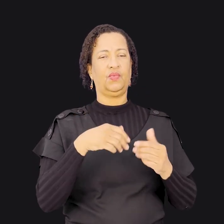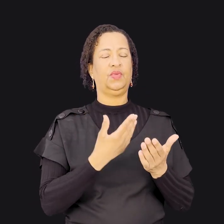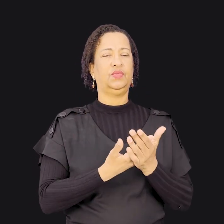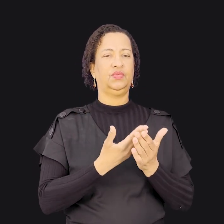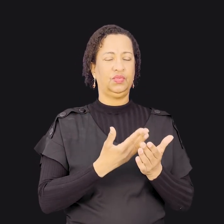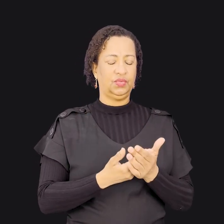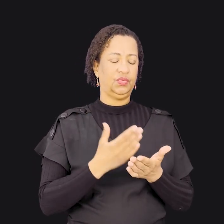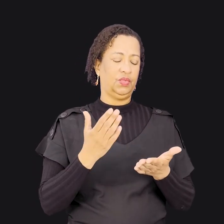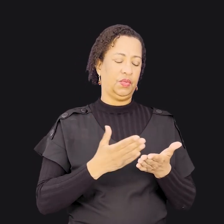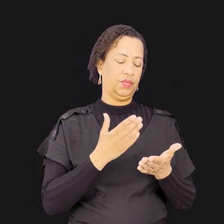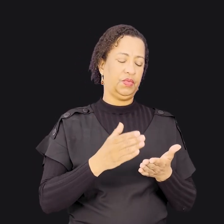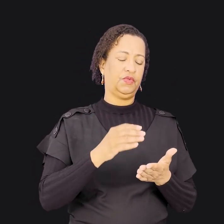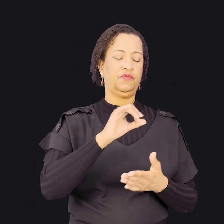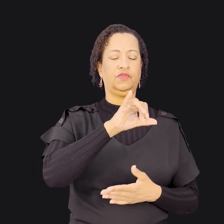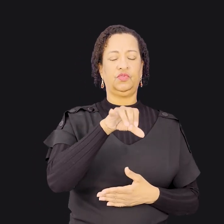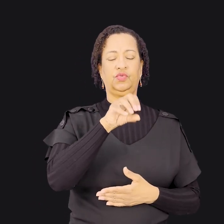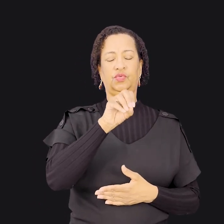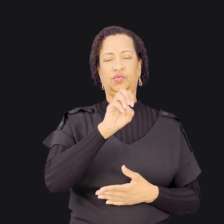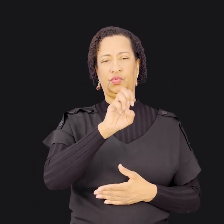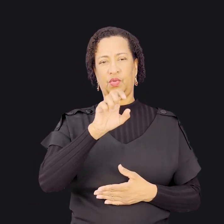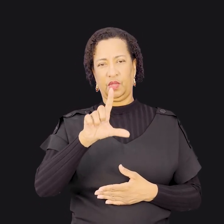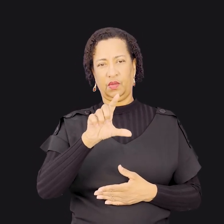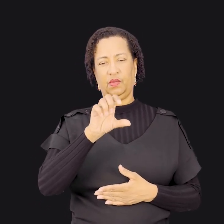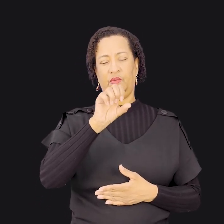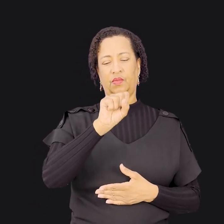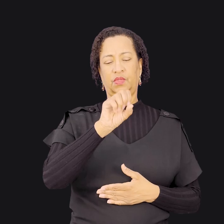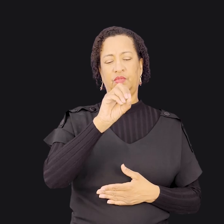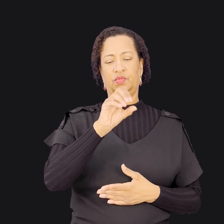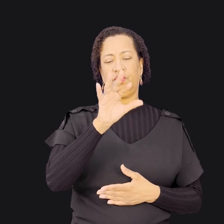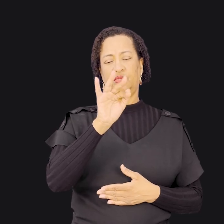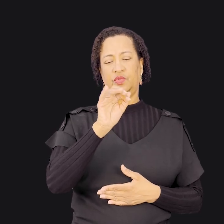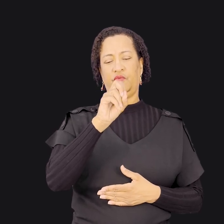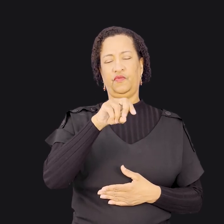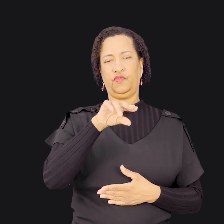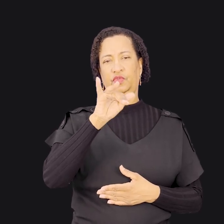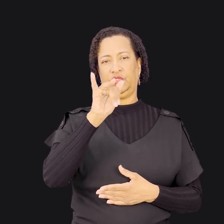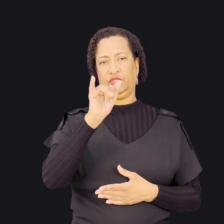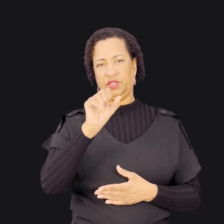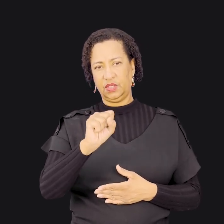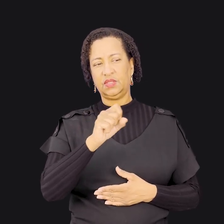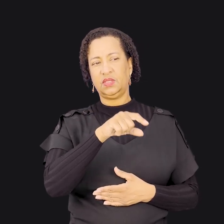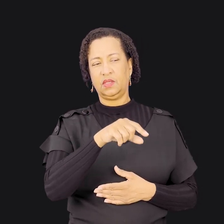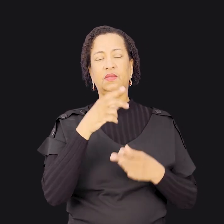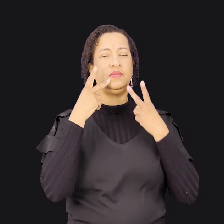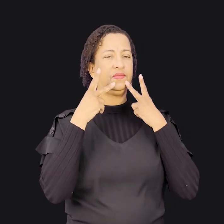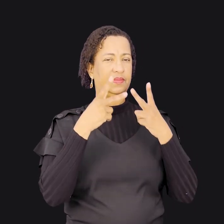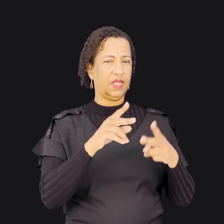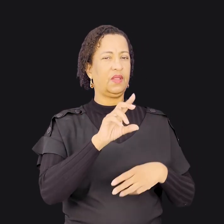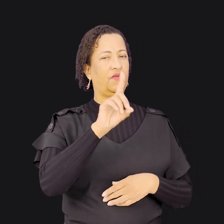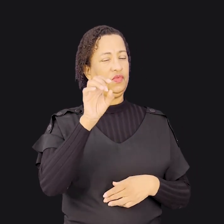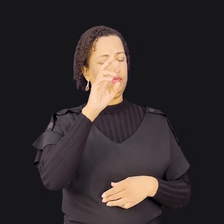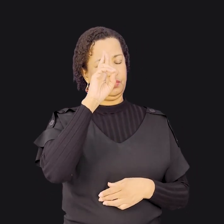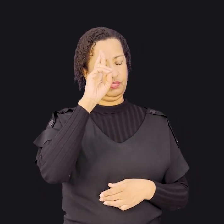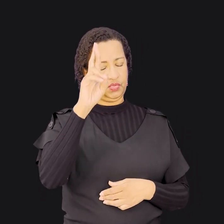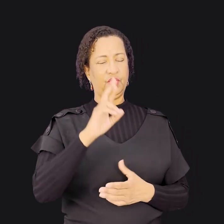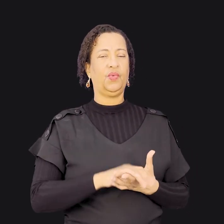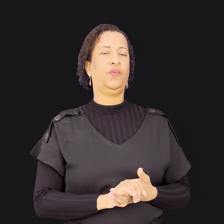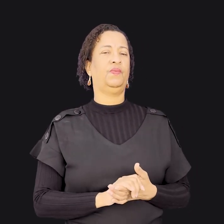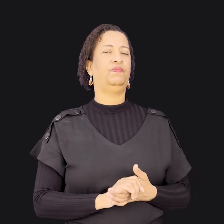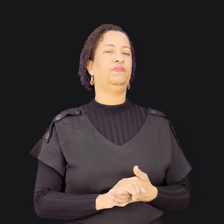livros de Joel e Sofonias, vimos que esses profetas pregaram sobre o dia do Senhor. O dia do Senhor é um dos eventos